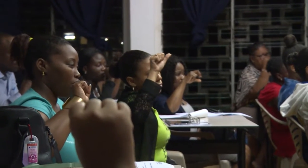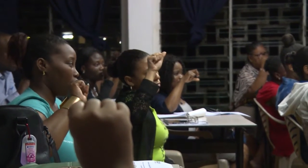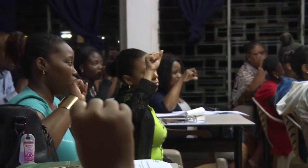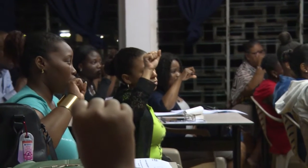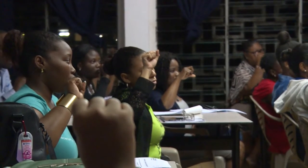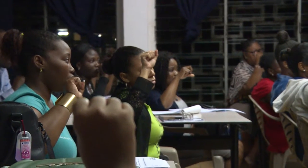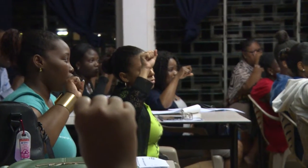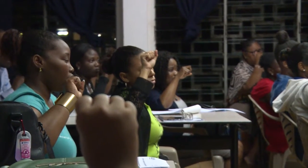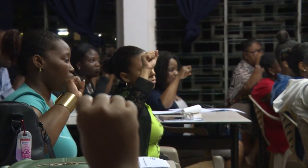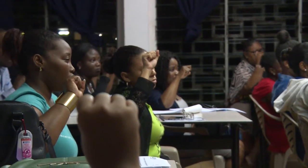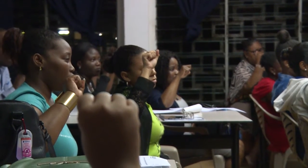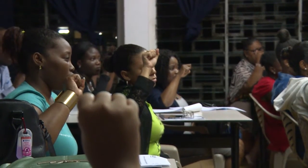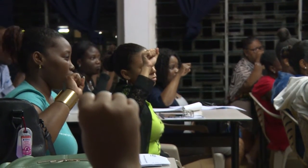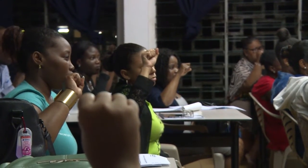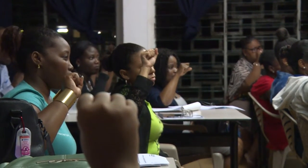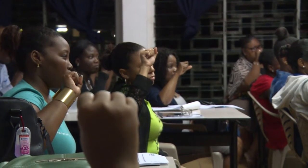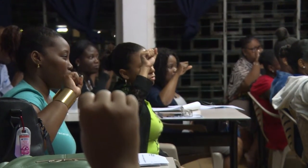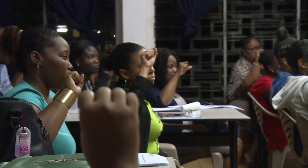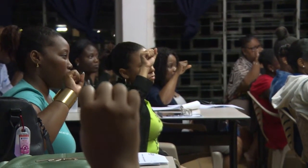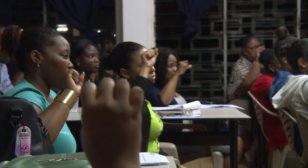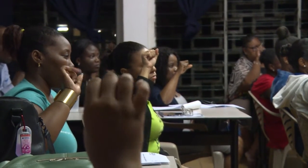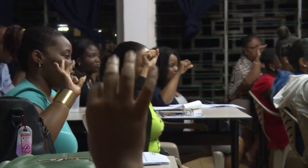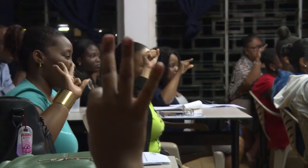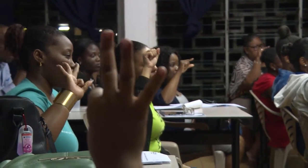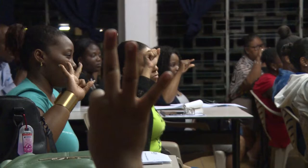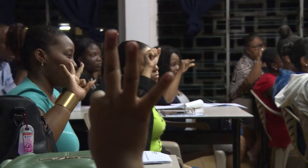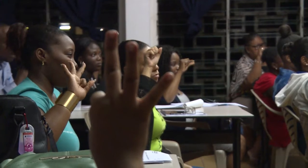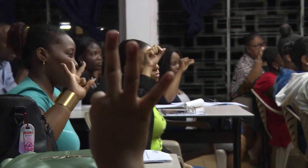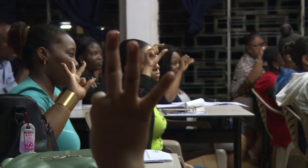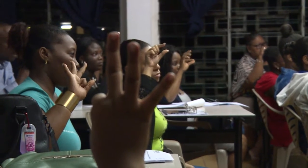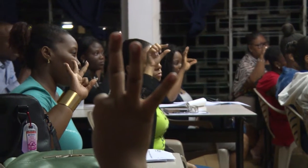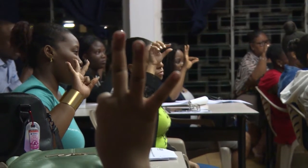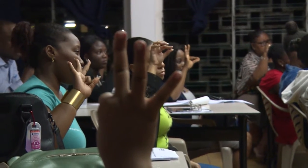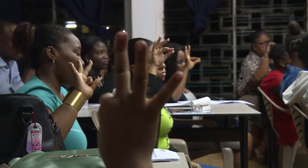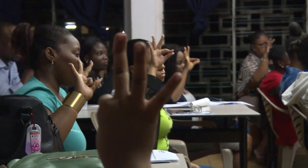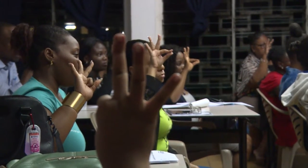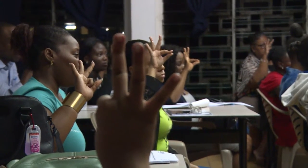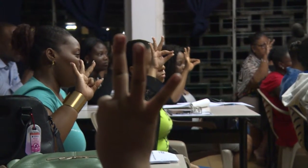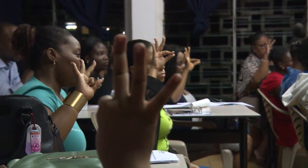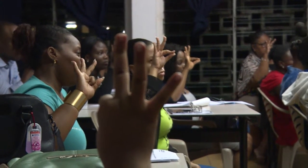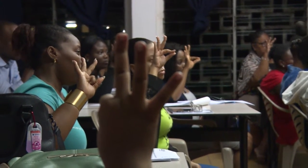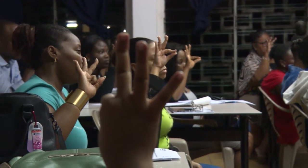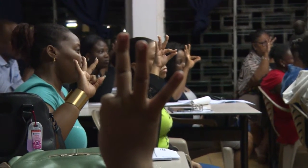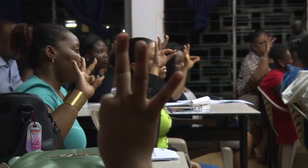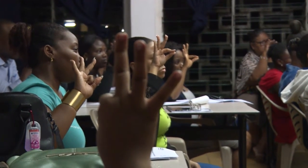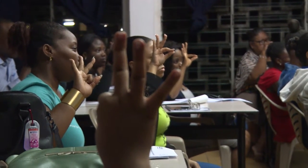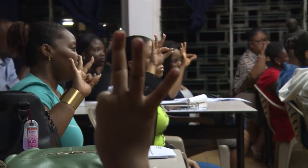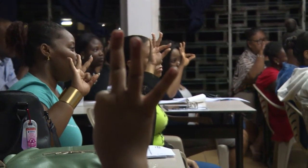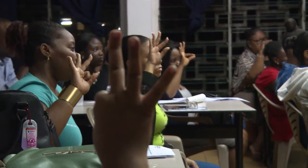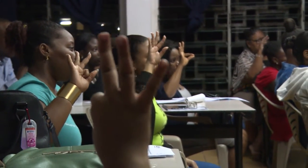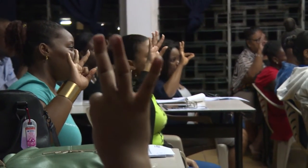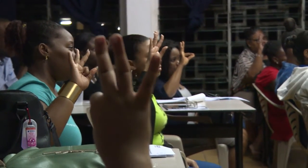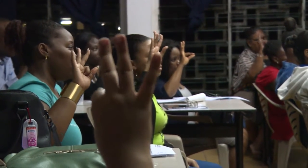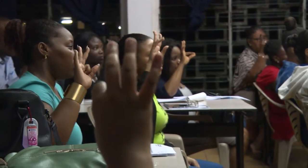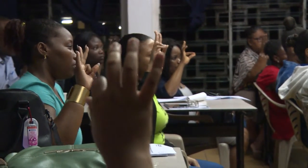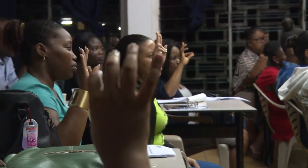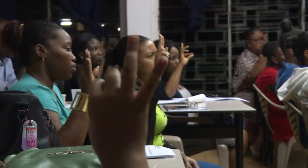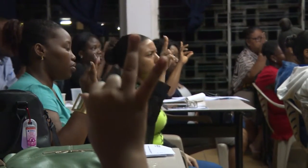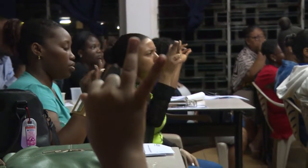en die betaald hebben, die echt geïnteresseerd waren in die cursus. Je hebt mensen die smeten van, kunt u niet nog een plek voor me zoeken, want ik